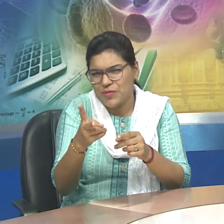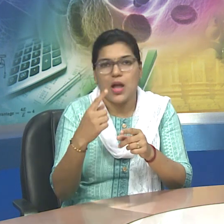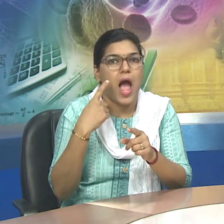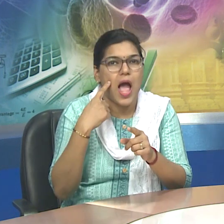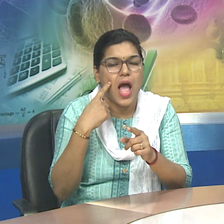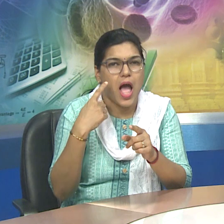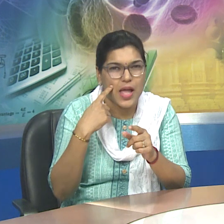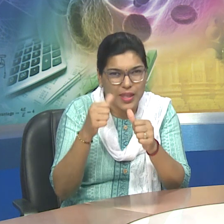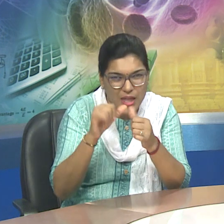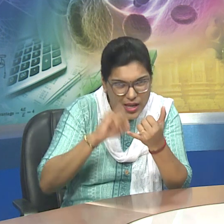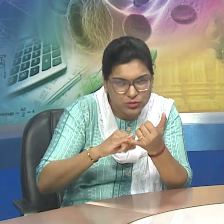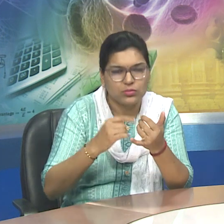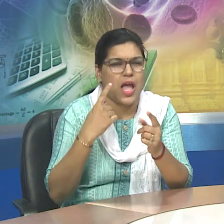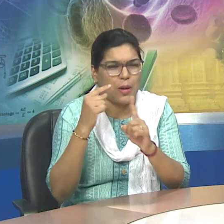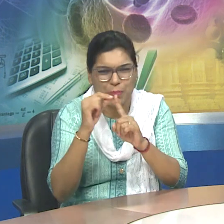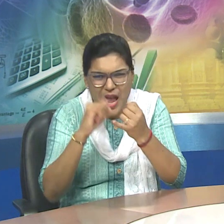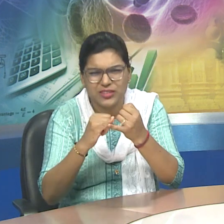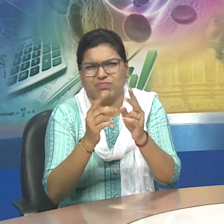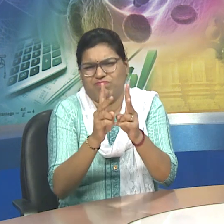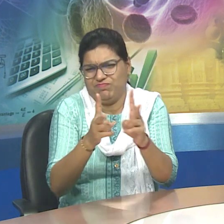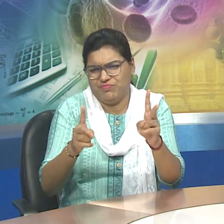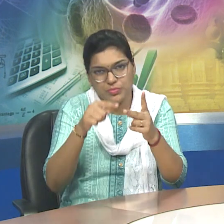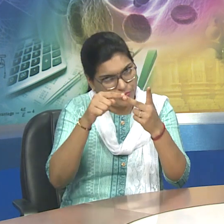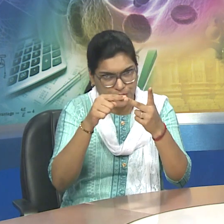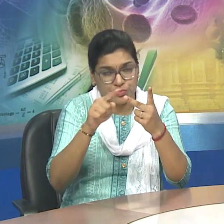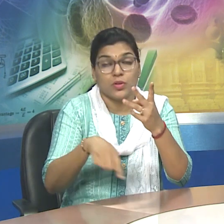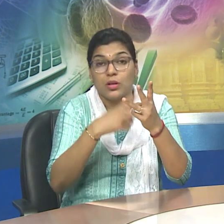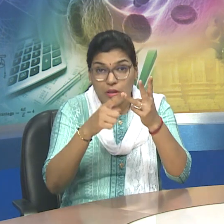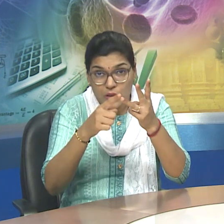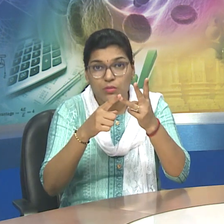जो लोग हैं, जितने भी प्रशासन में जो लोग हैं,